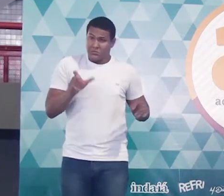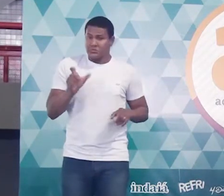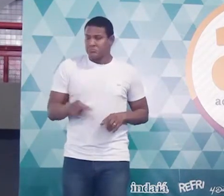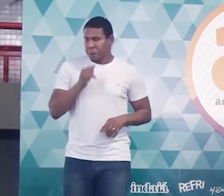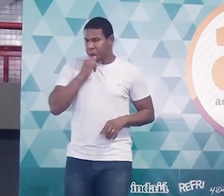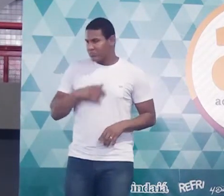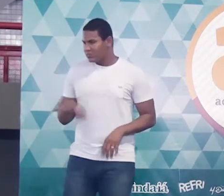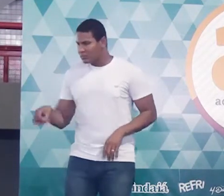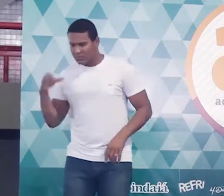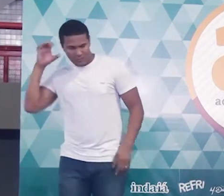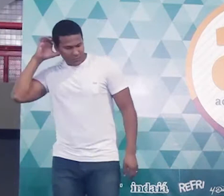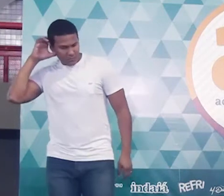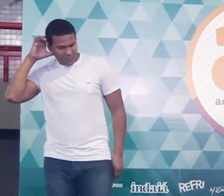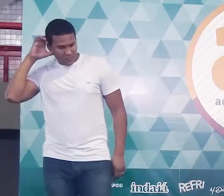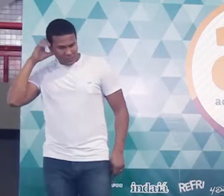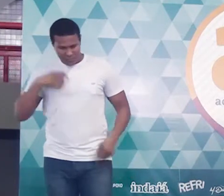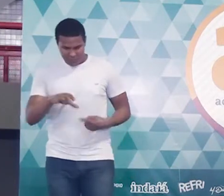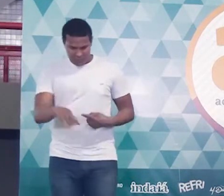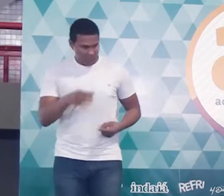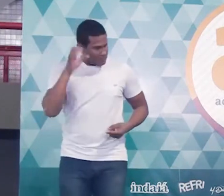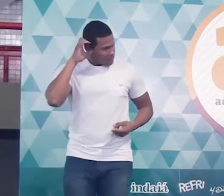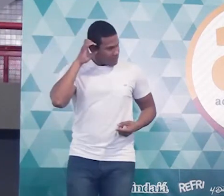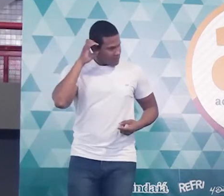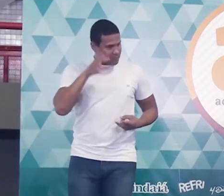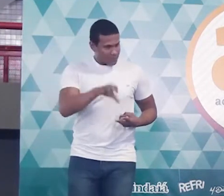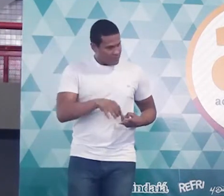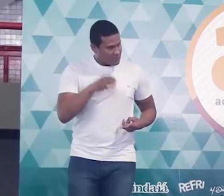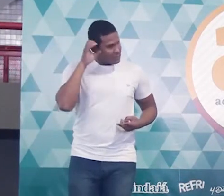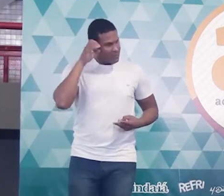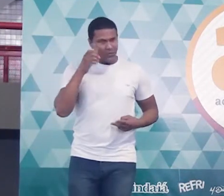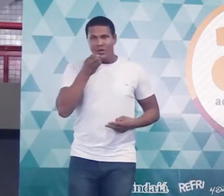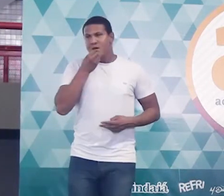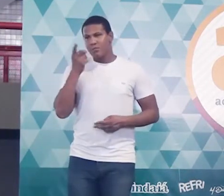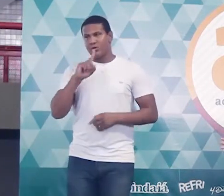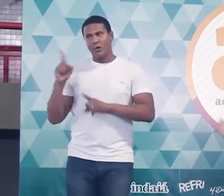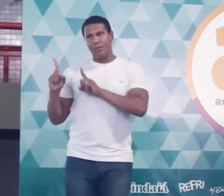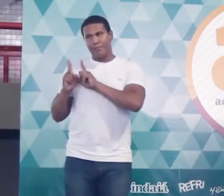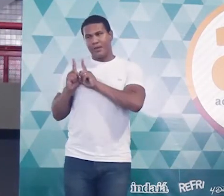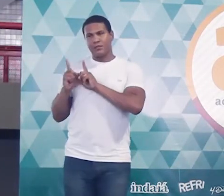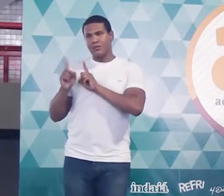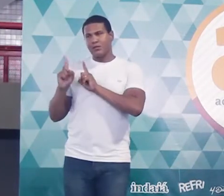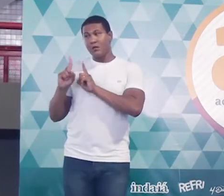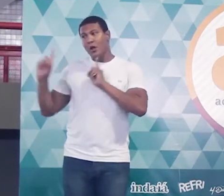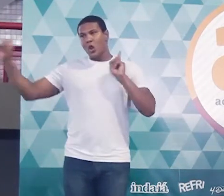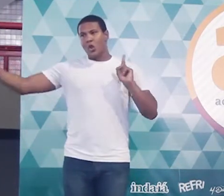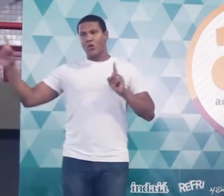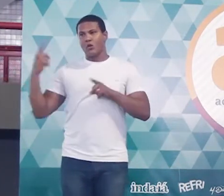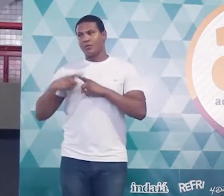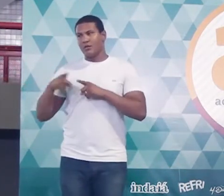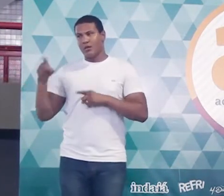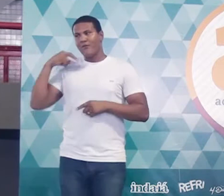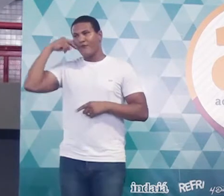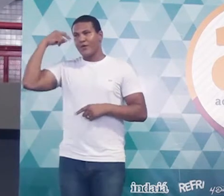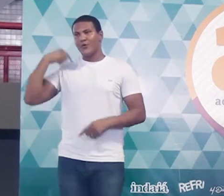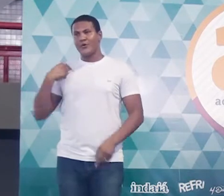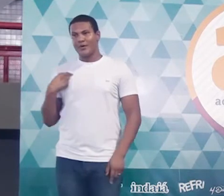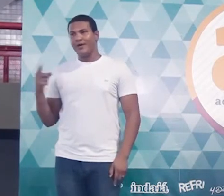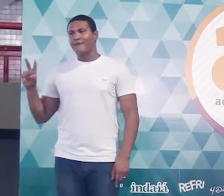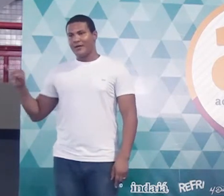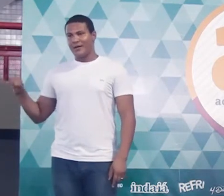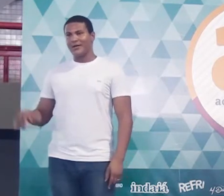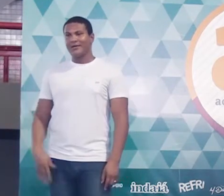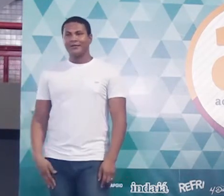outra. Fico comparando, né? É melhor nem ficar perto de mim, porque é vergonha alheia, né? Mas tudo bem. Aí você fica comparando. Quem